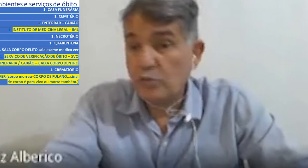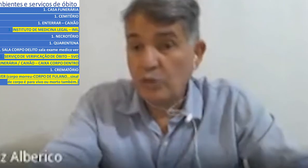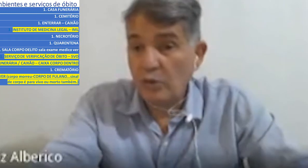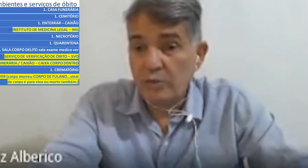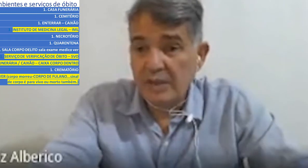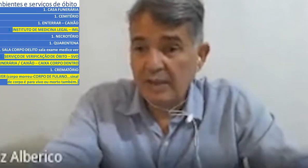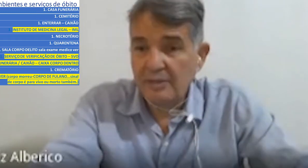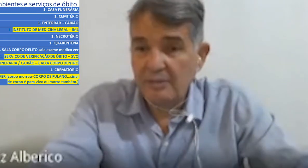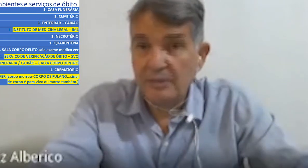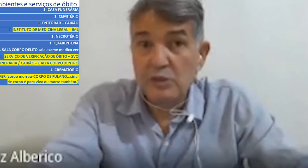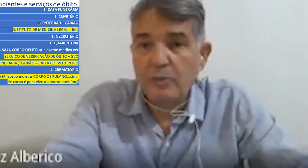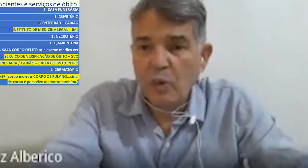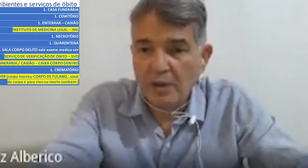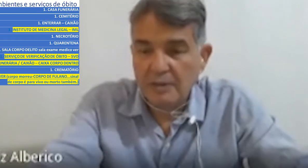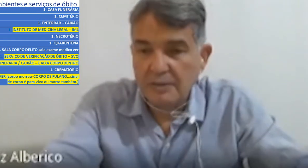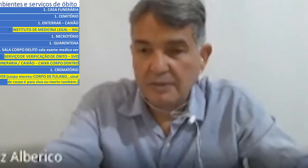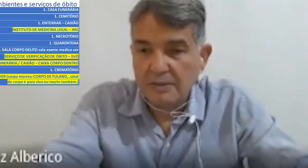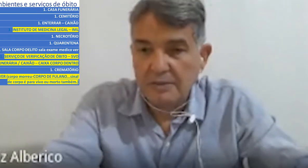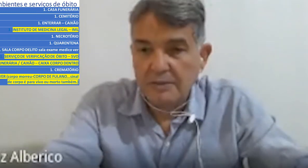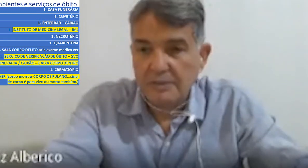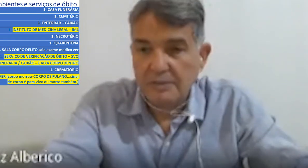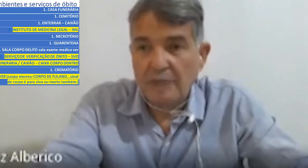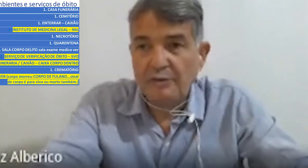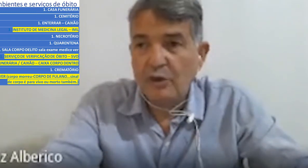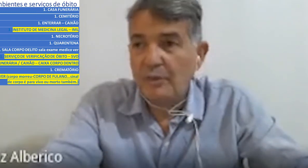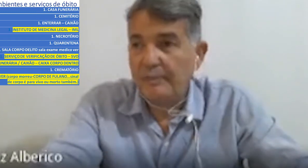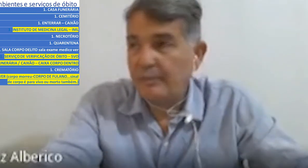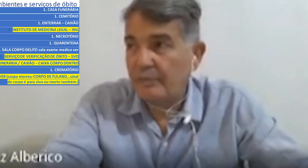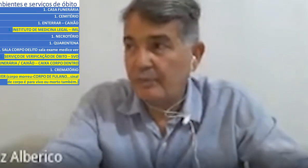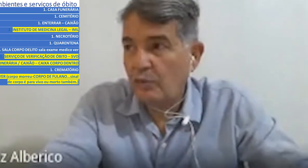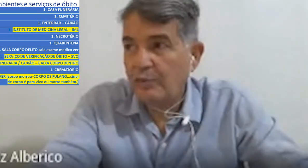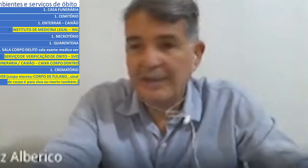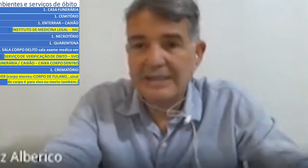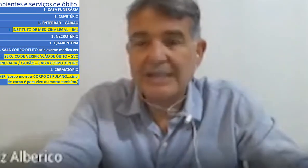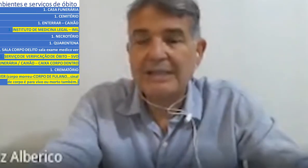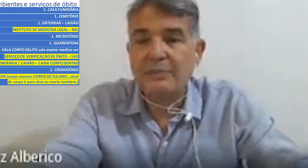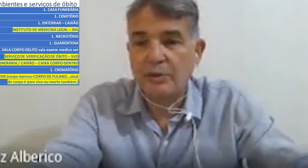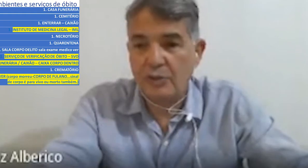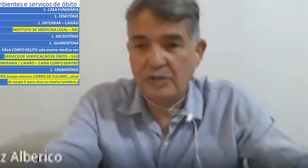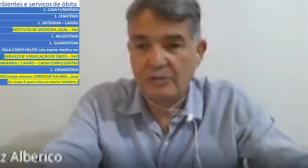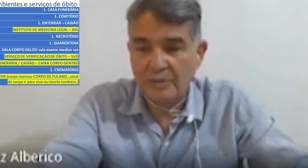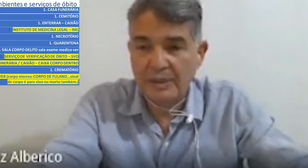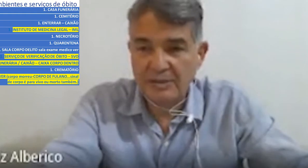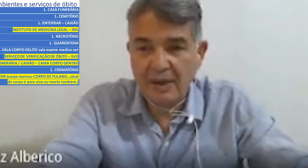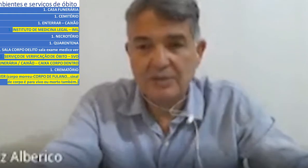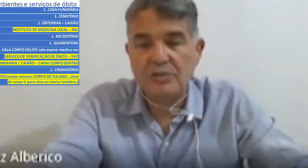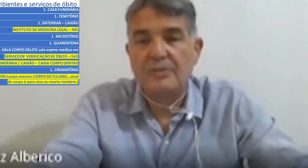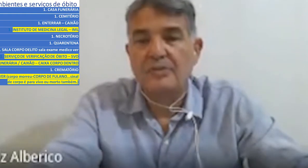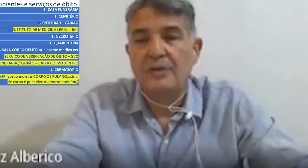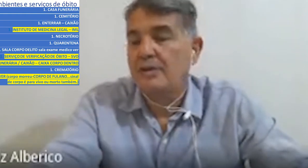não consegue expor da forma compreendida por nós de uma forma mais fácil, foi o